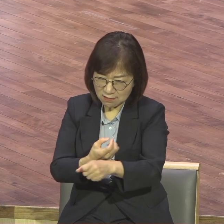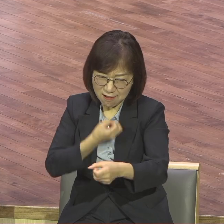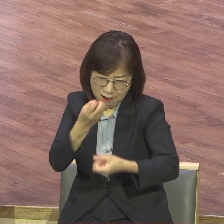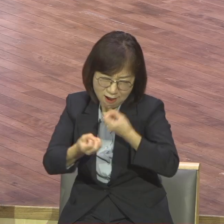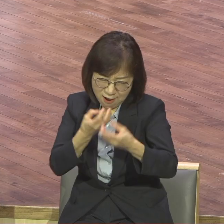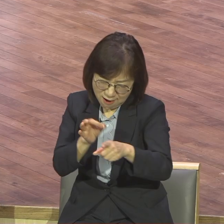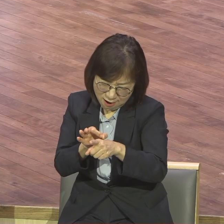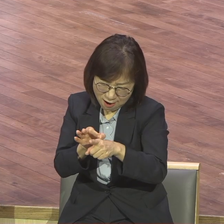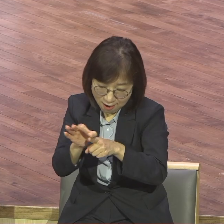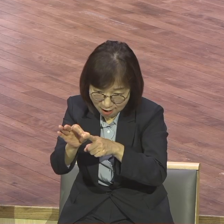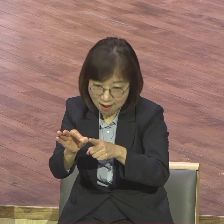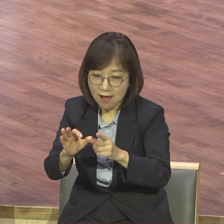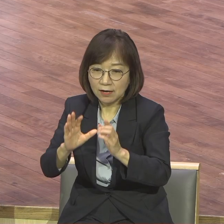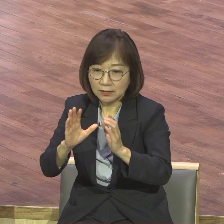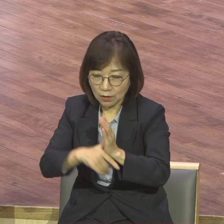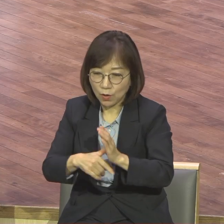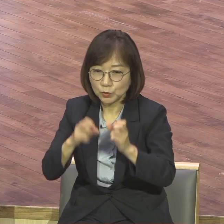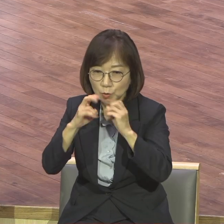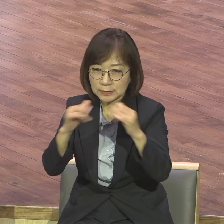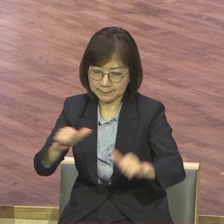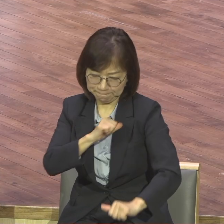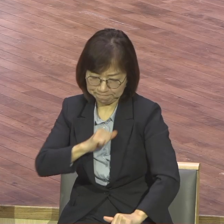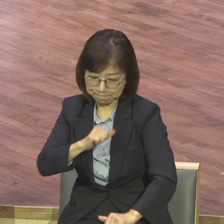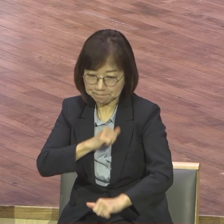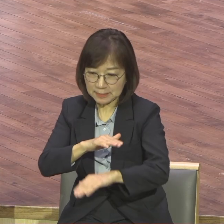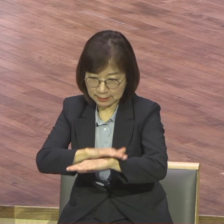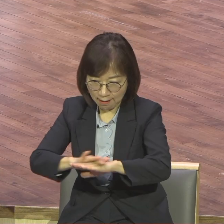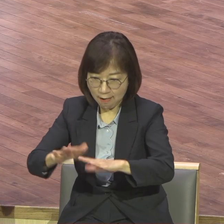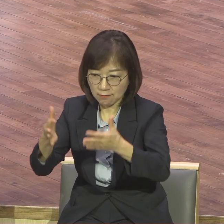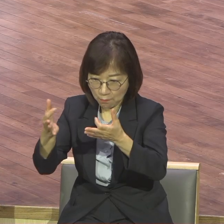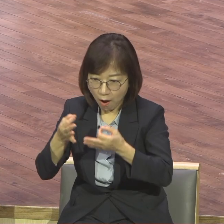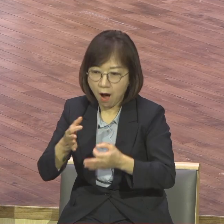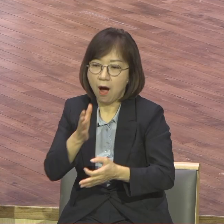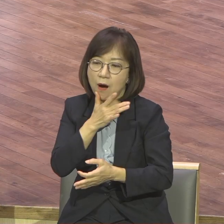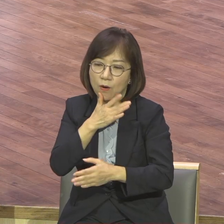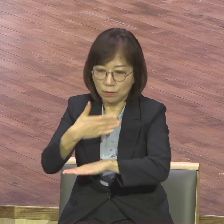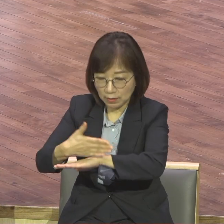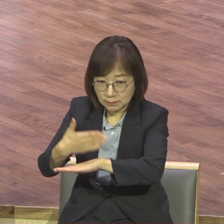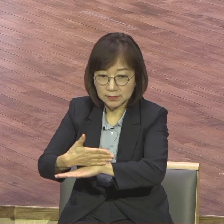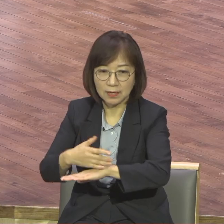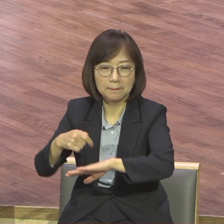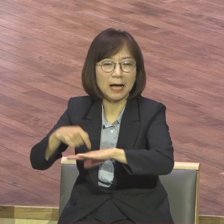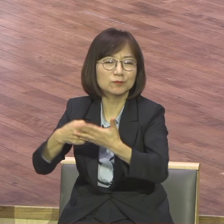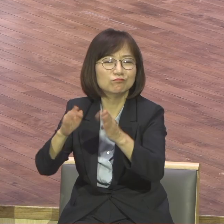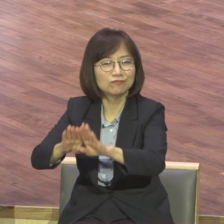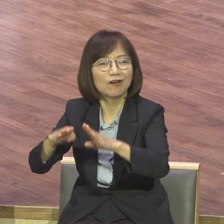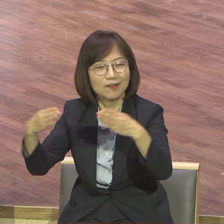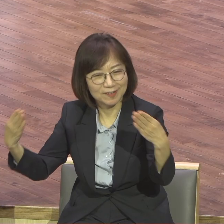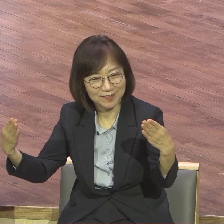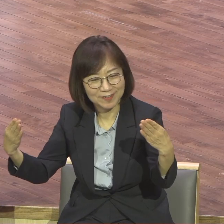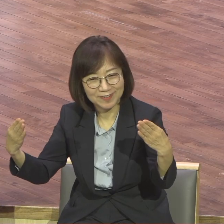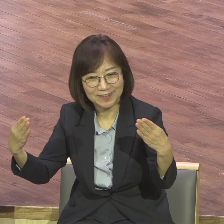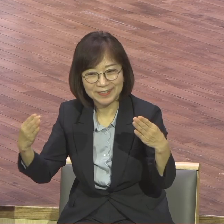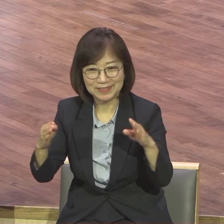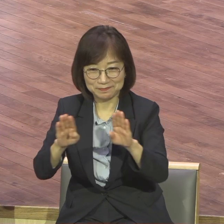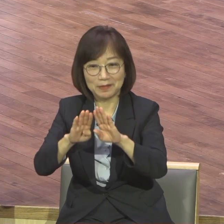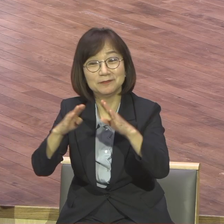들어줬네. 정신 차려보면 그래 나오지요. 그러니까 관계를 회복하는 거죠. 들어주는 겁니다. 들어준다가